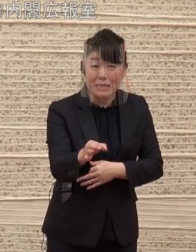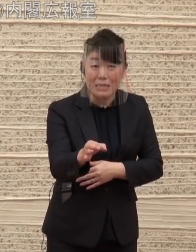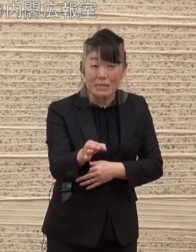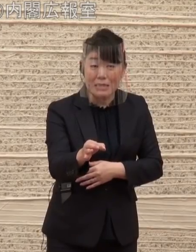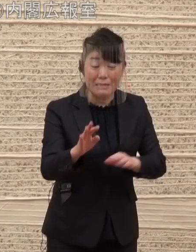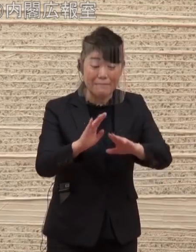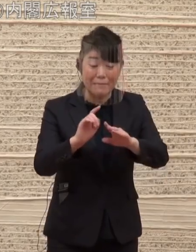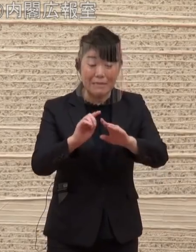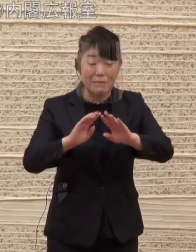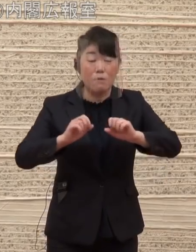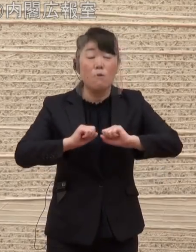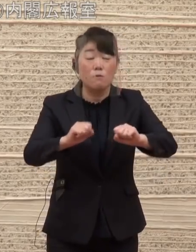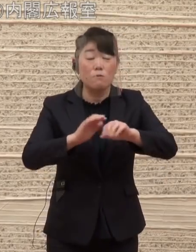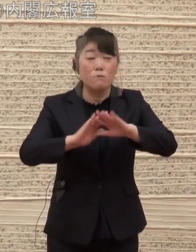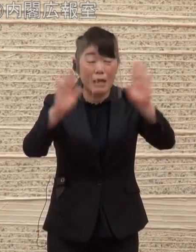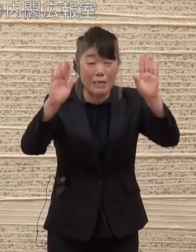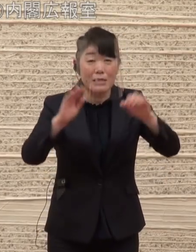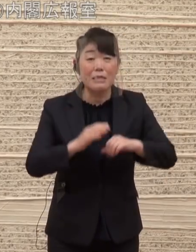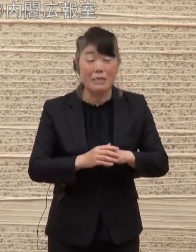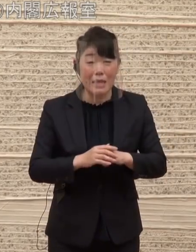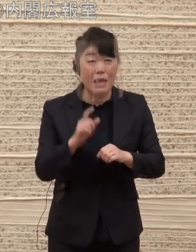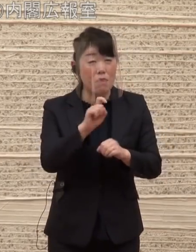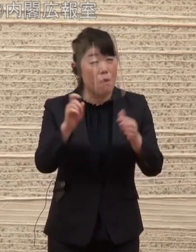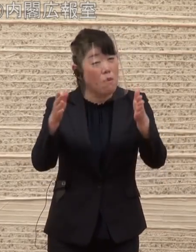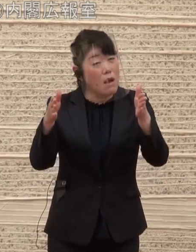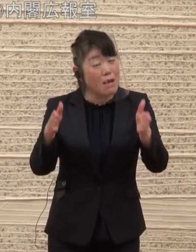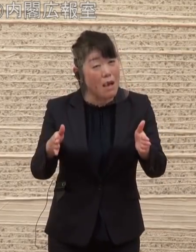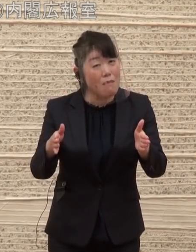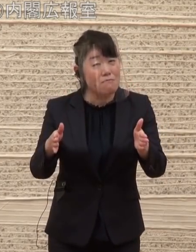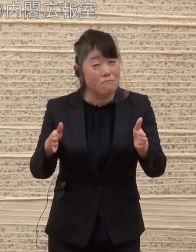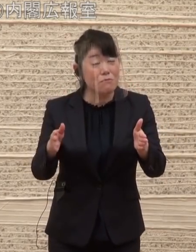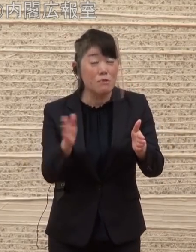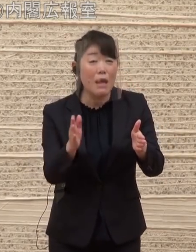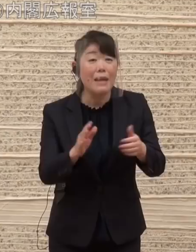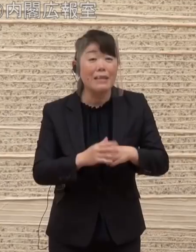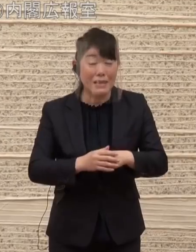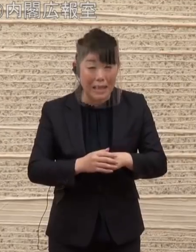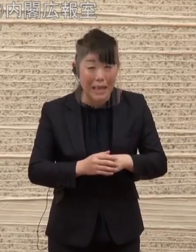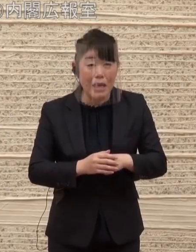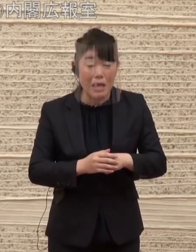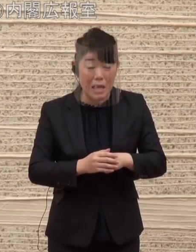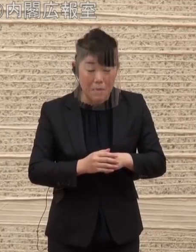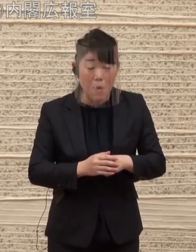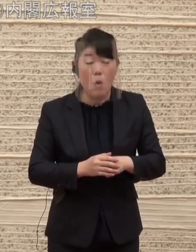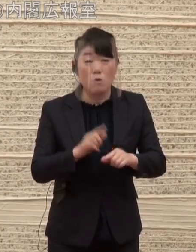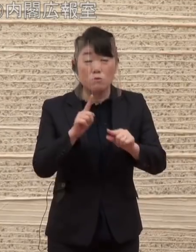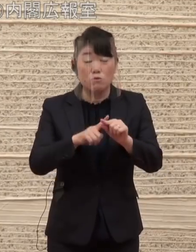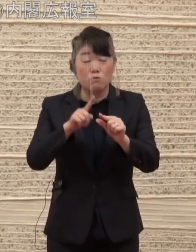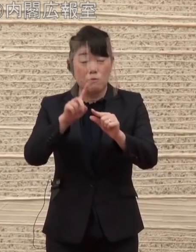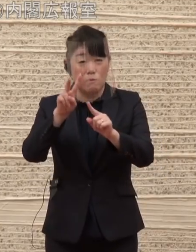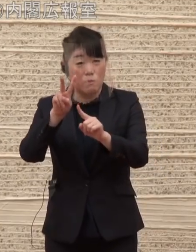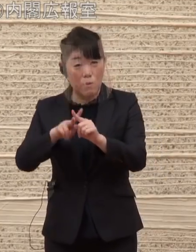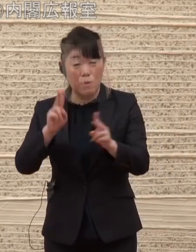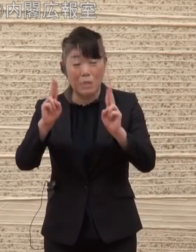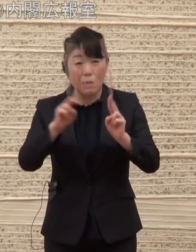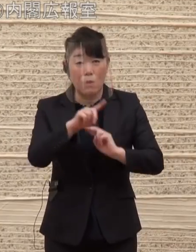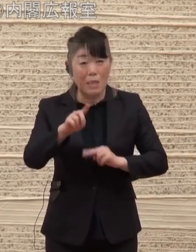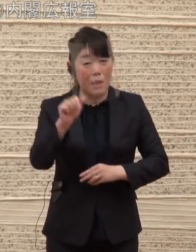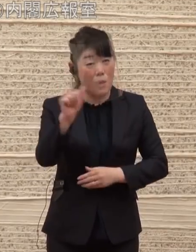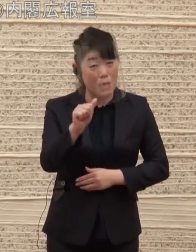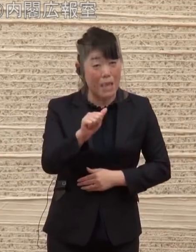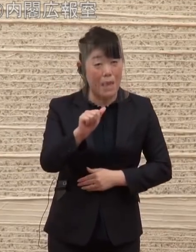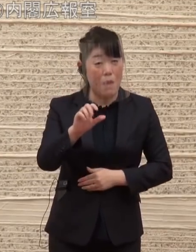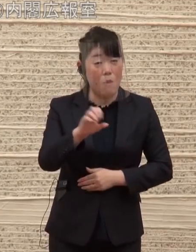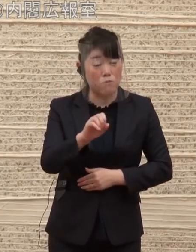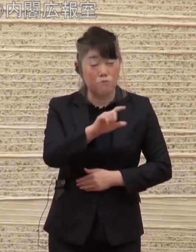40万個いる中小企業小規模事業者の皆様に5000億円お届けしているという話をさせていただきました今日